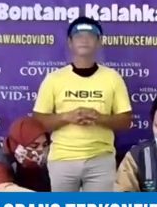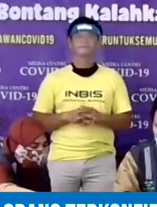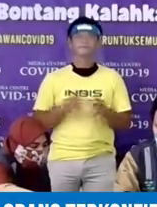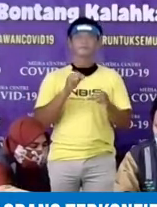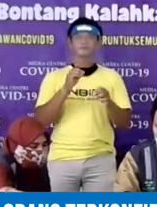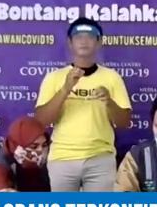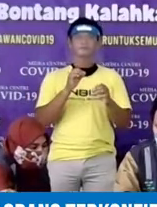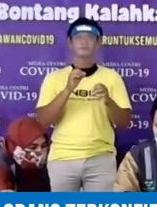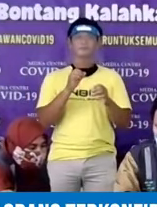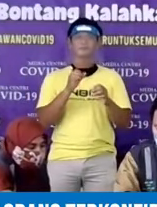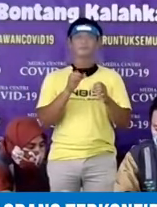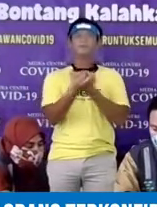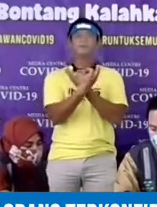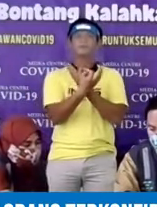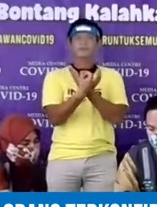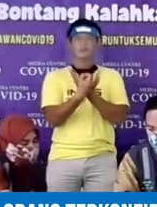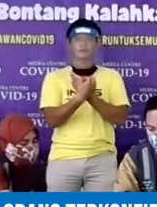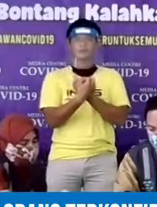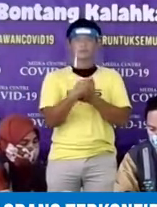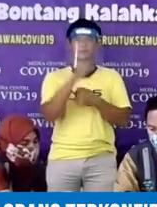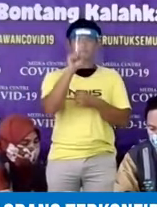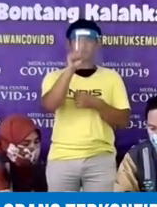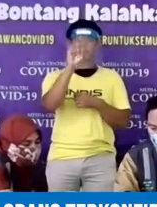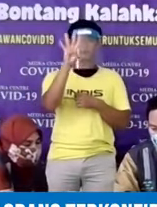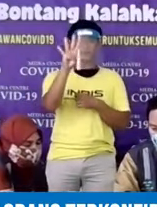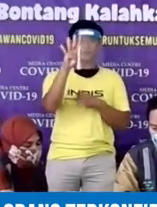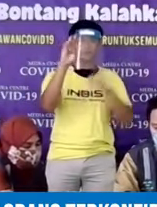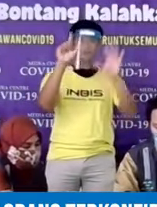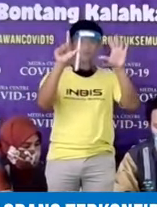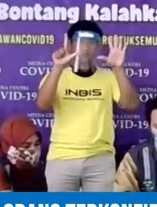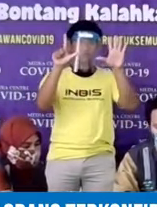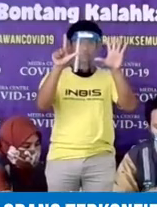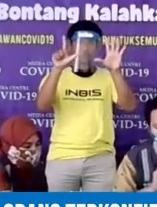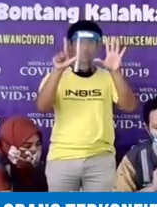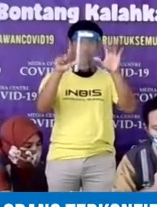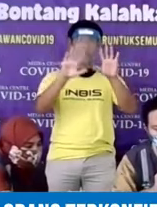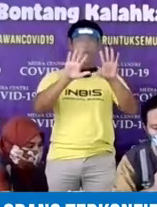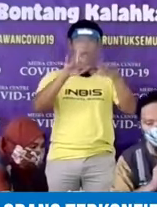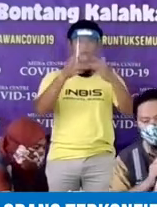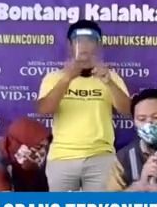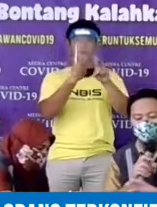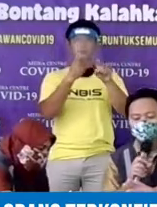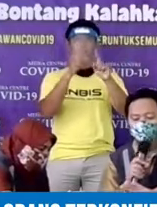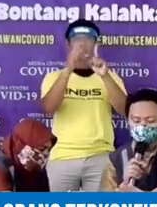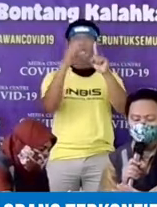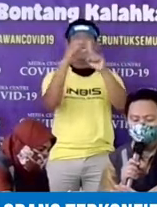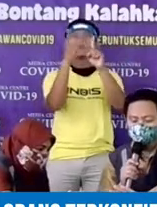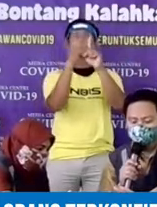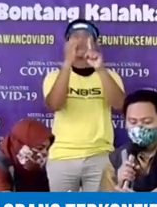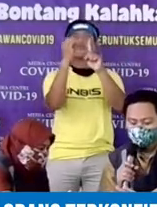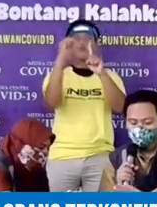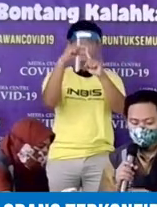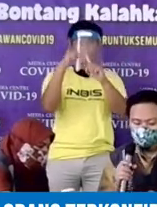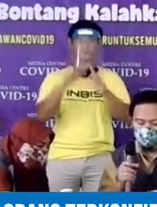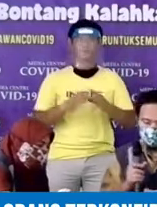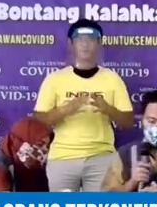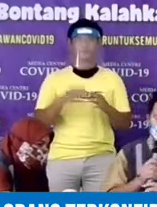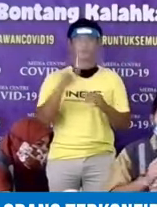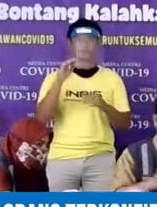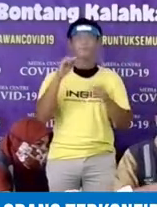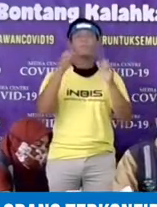167 kemudian hop dan bebas itu berapa pak tadi maaf saya ketinggalan kemudian bisa dijelaskan